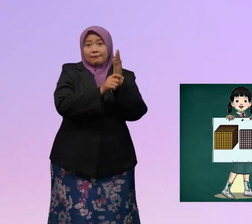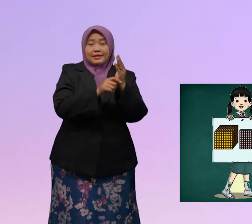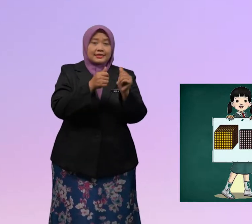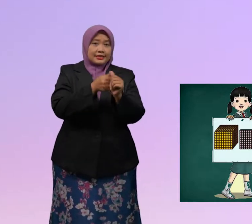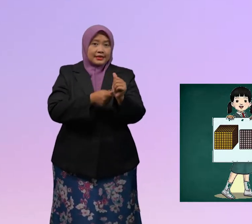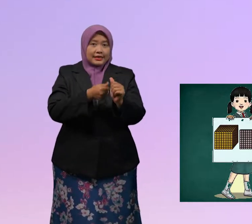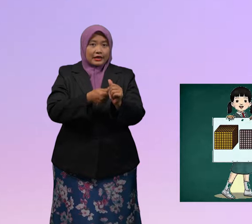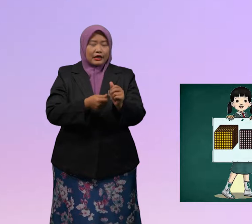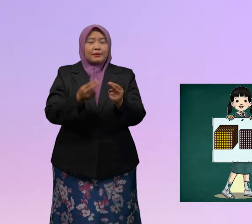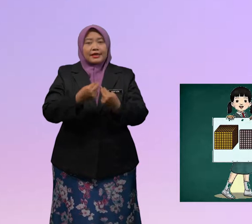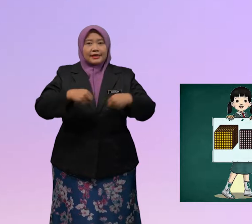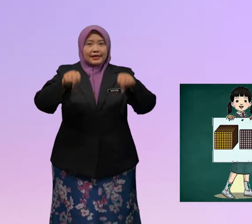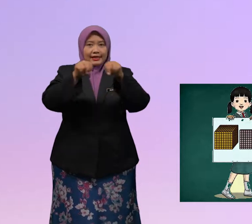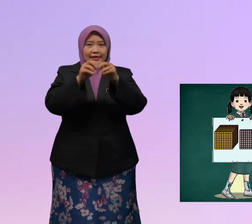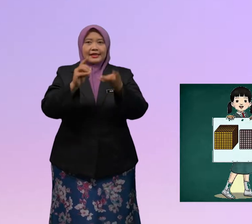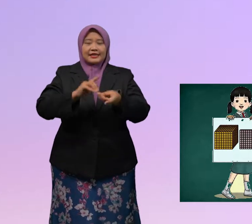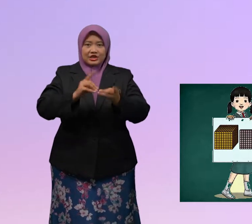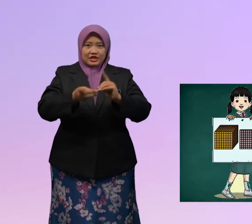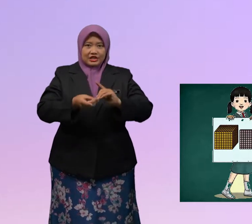tambah setiap nilai digitnya.